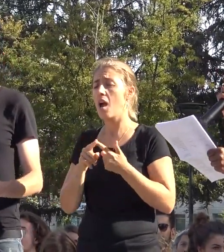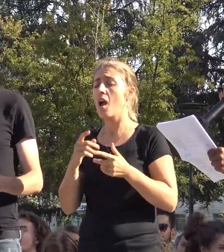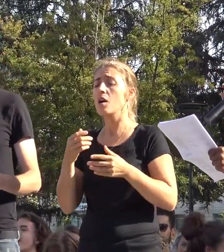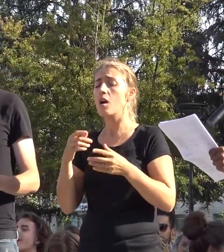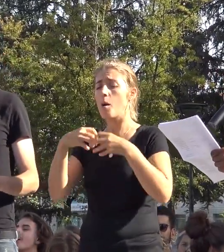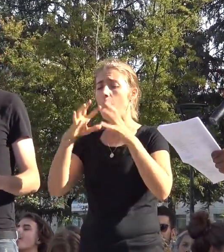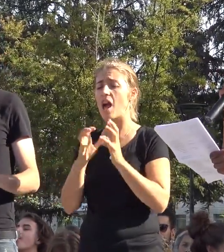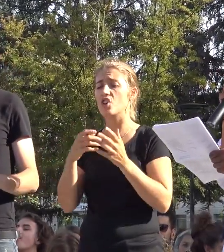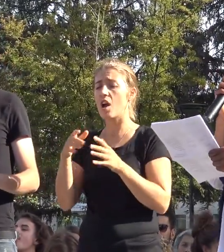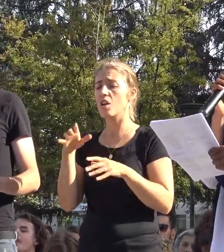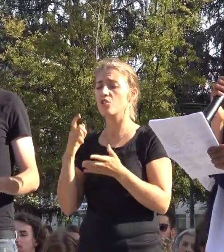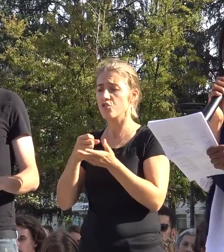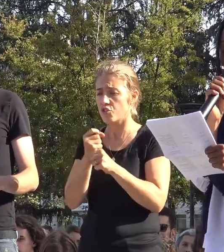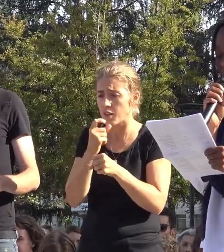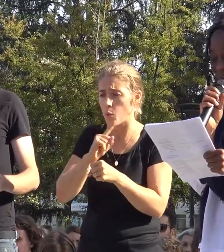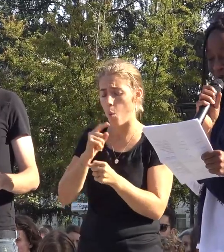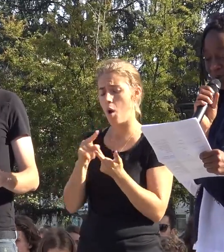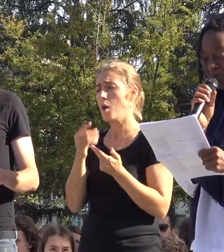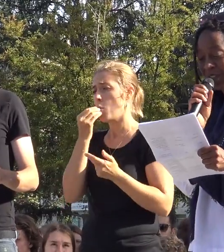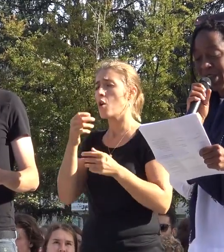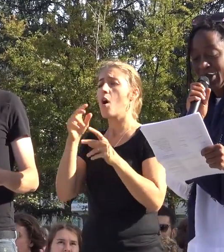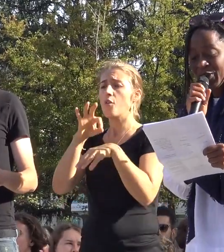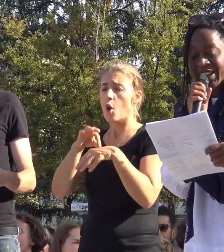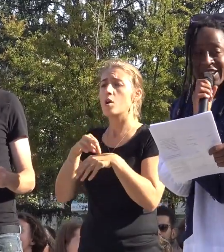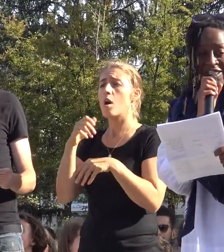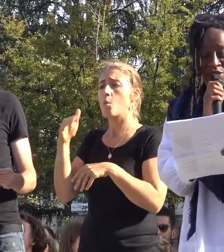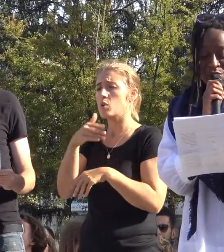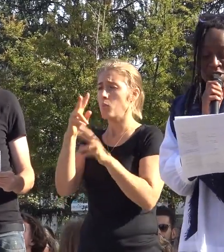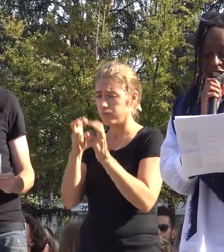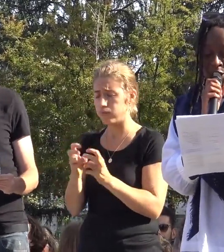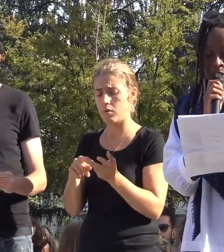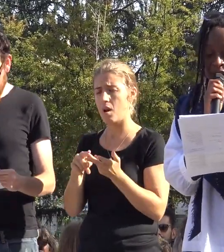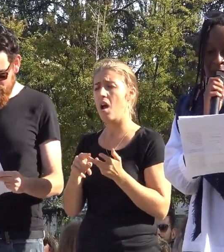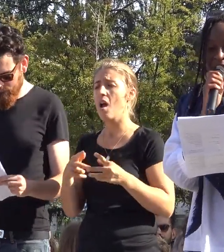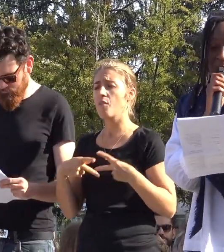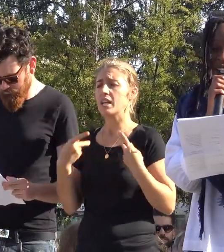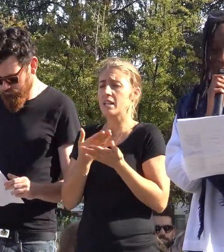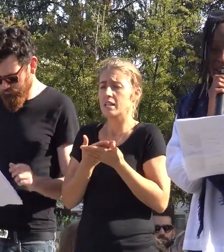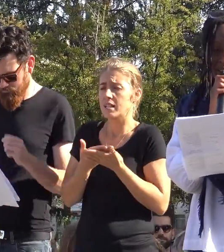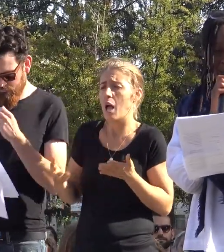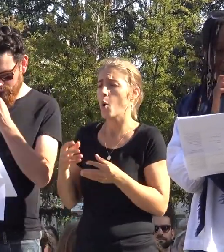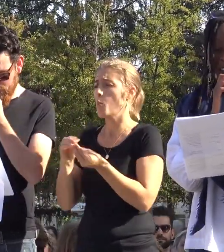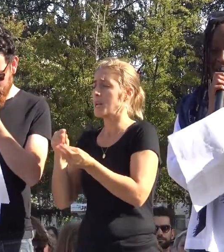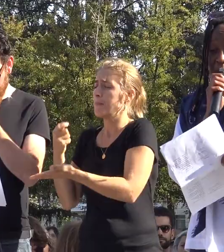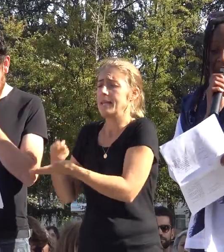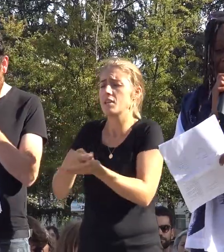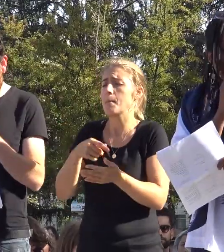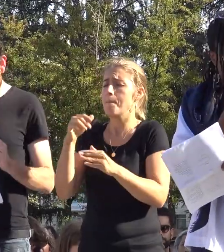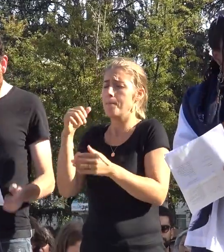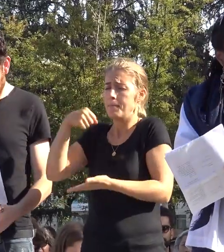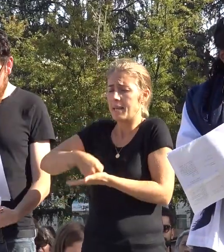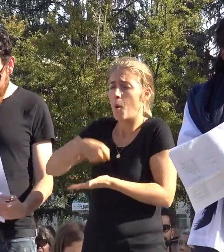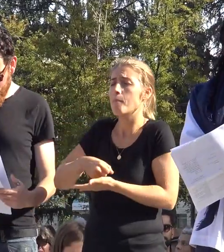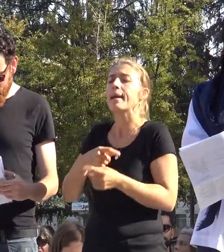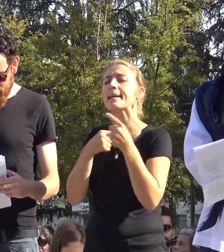déchet. Manger beaucoup moins de viande et de poisson. Faire l'exercice d'une vie sobre et minimaliste, par exemple. Ce qui ne veut pas dire